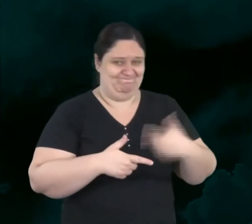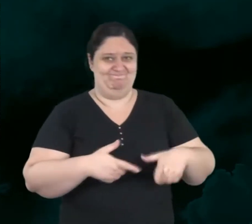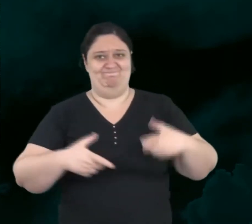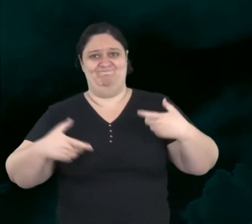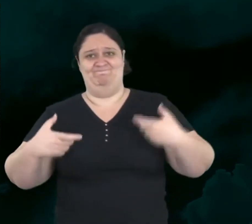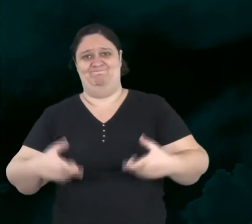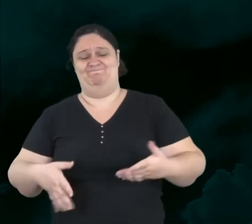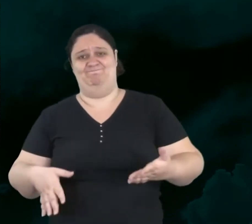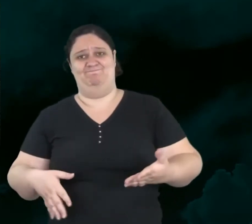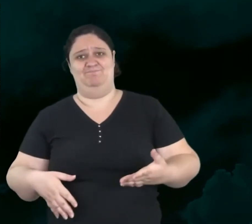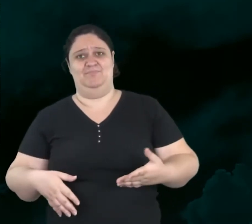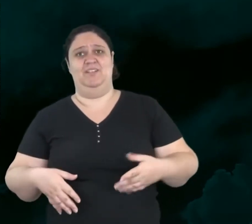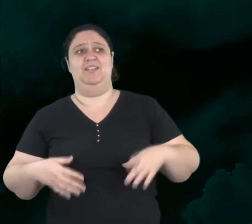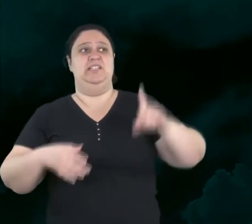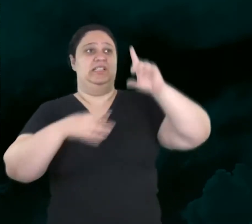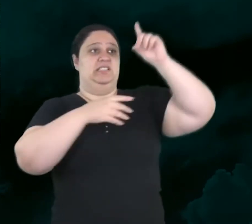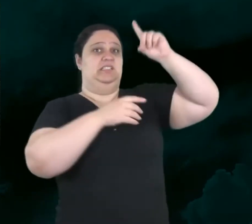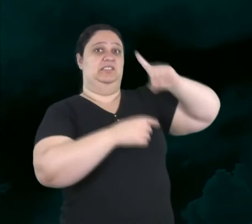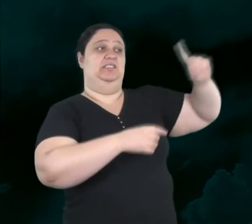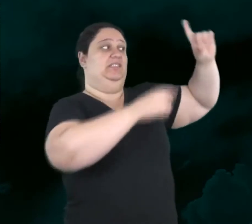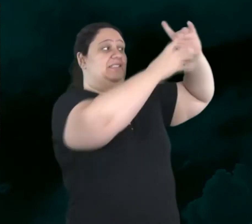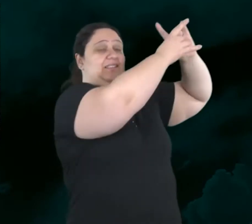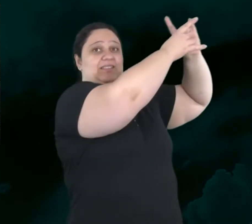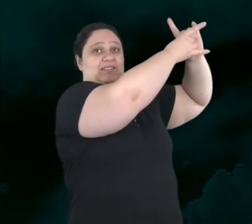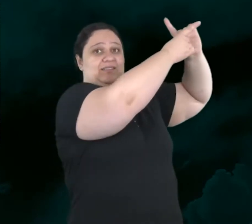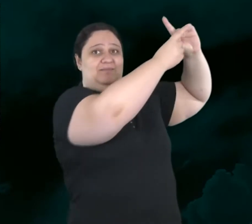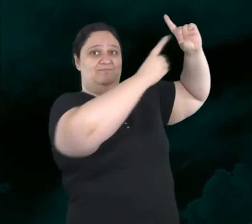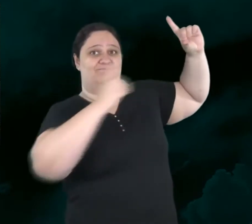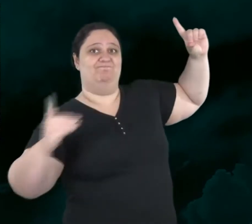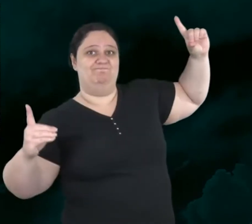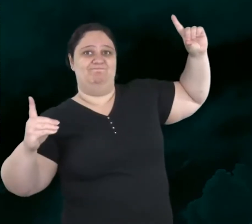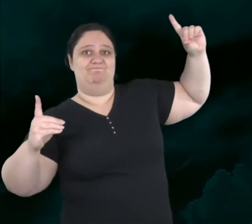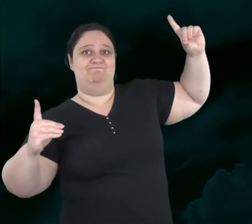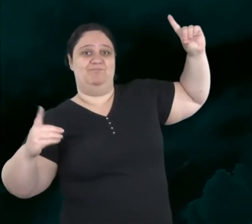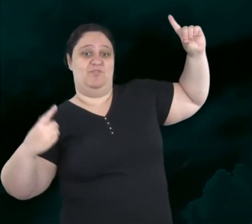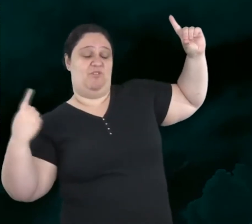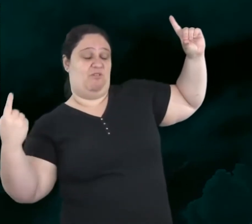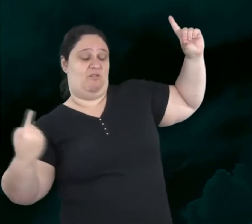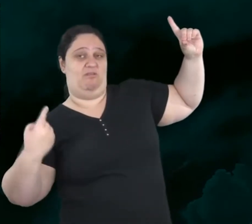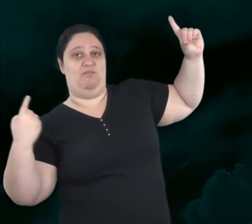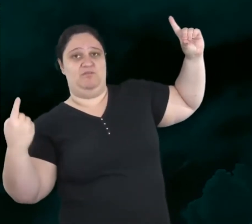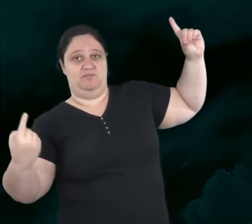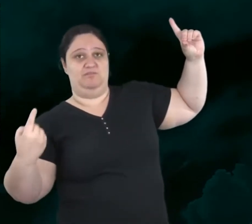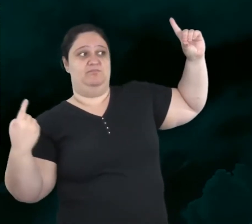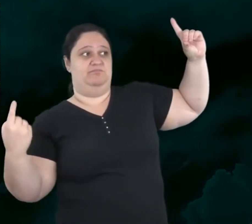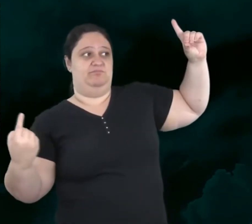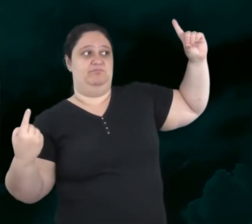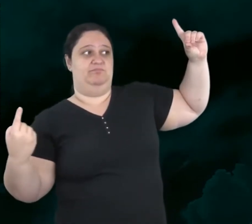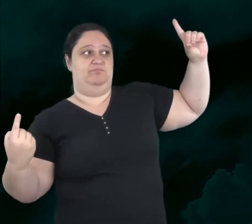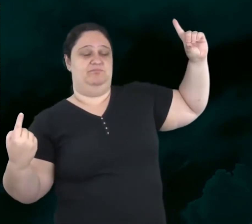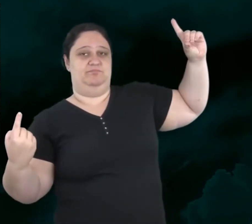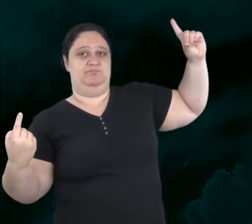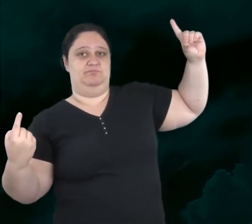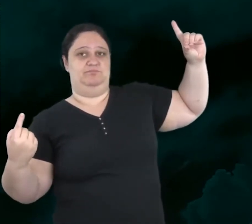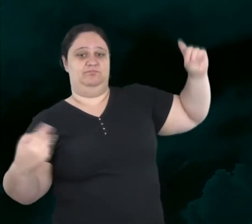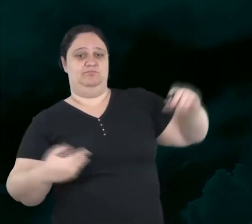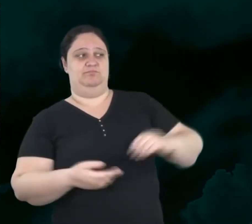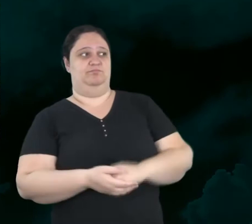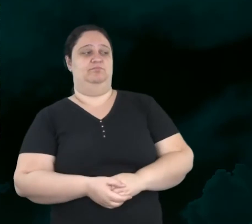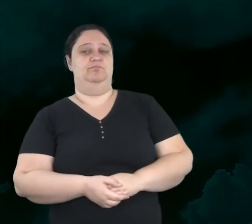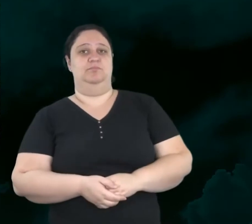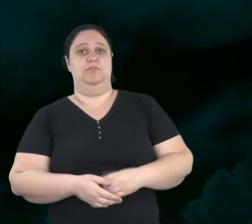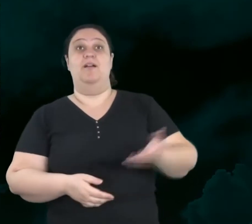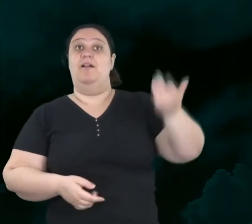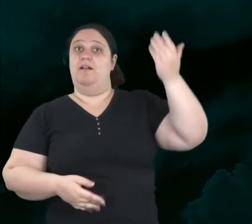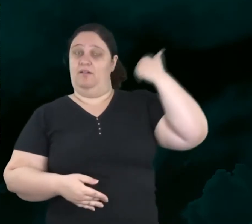a desconexão do homem com Deus. Mesmo que a conexão naquele tempo